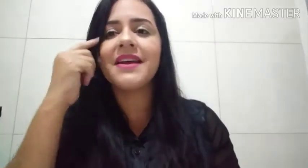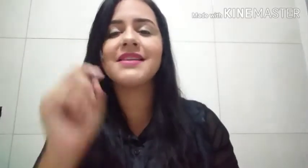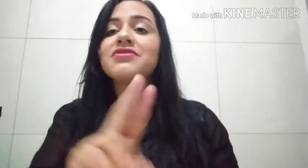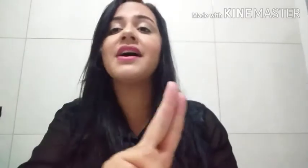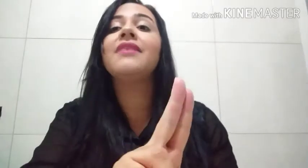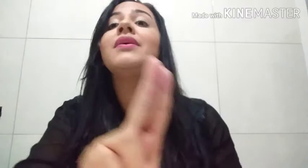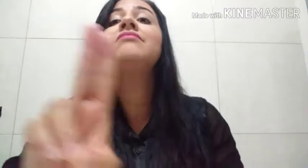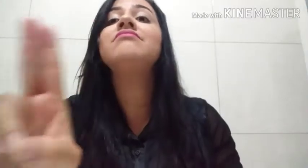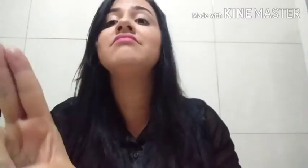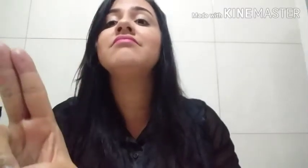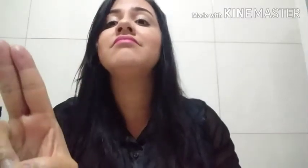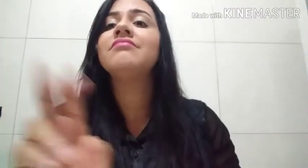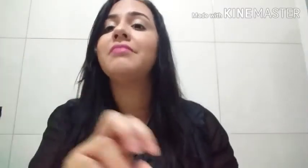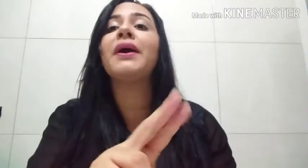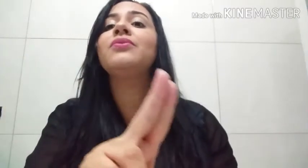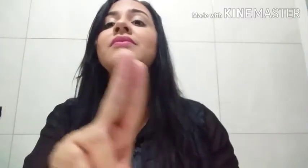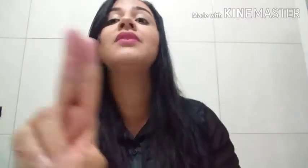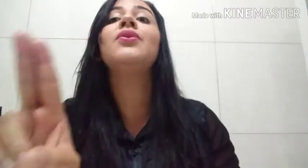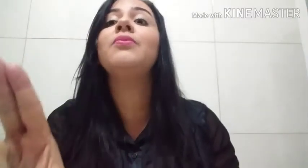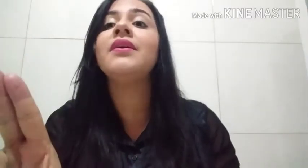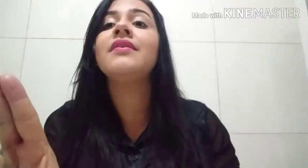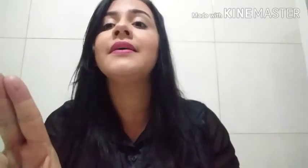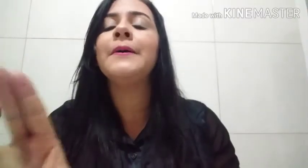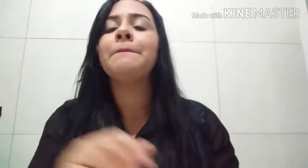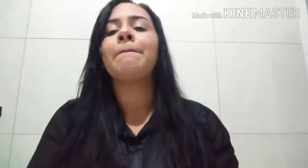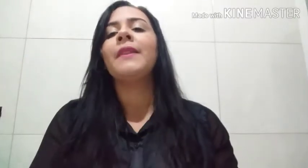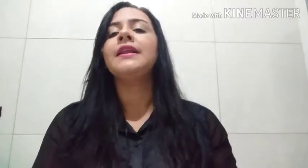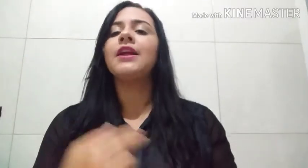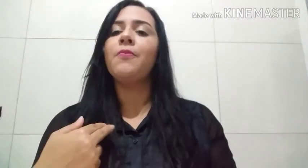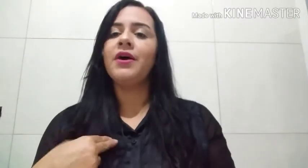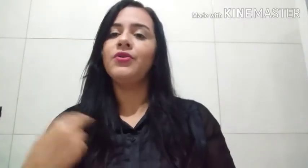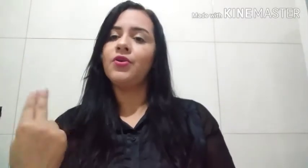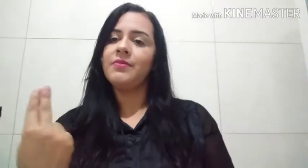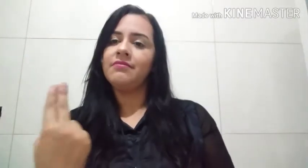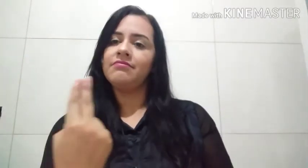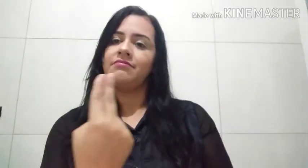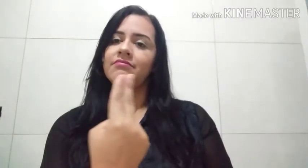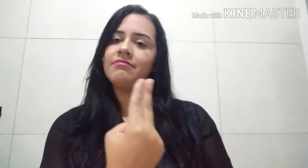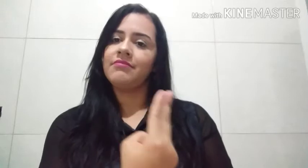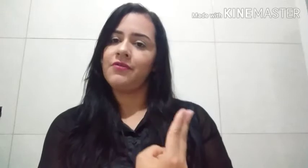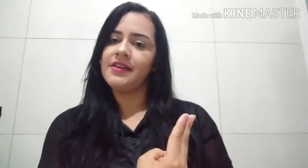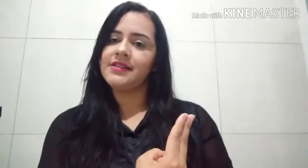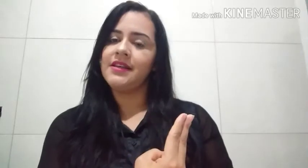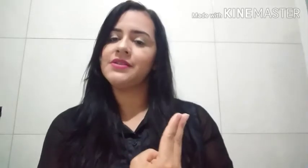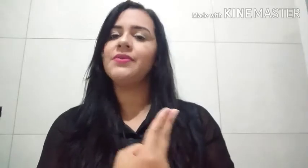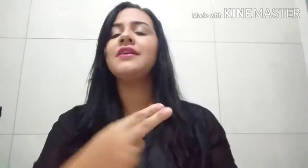expressão já é uma pergunta, nome. Então, o meu nome, eu fiz isso e